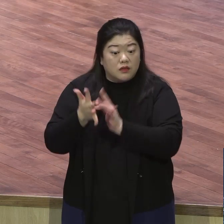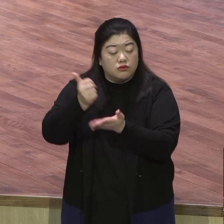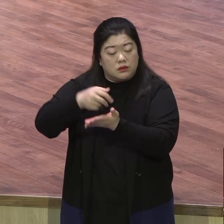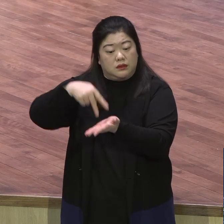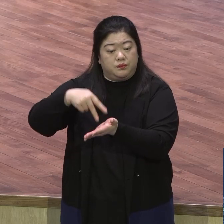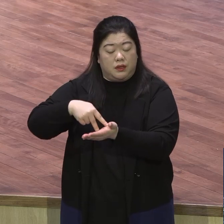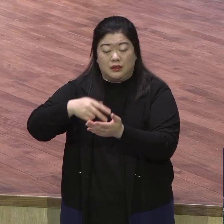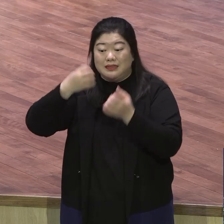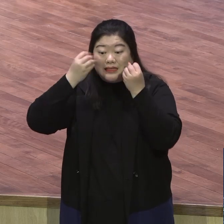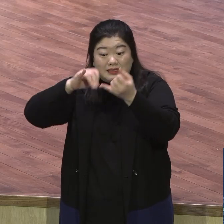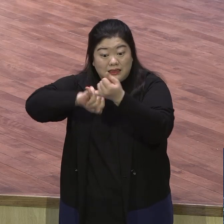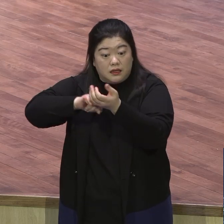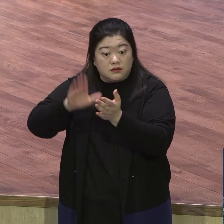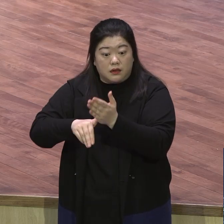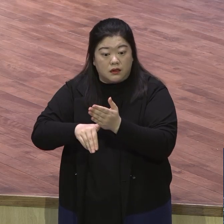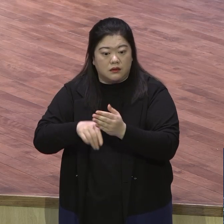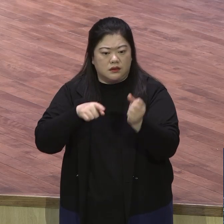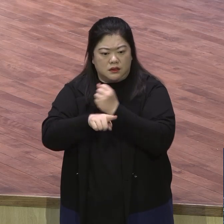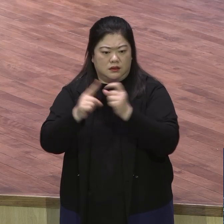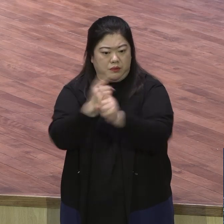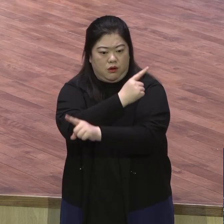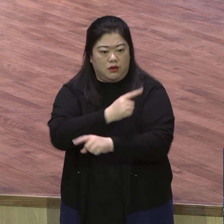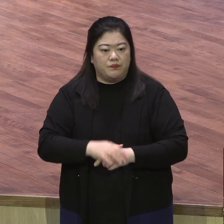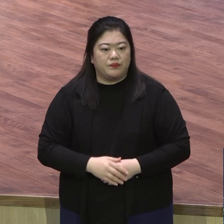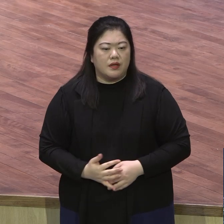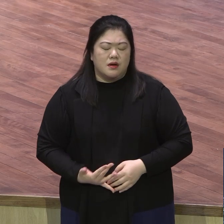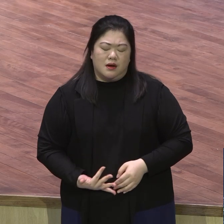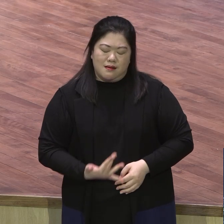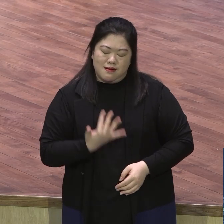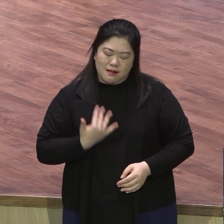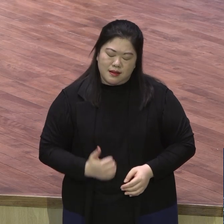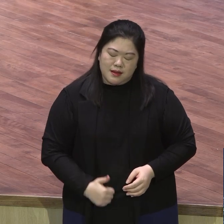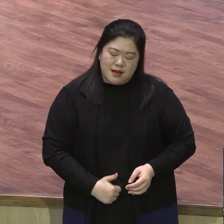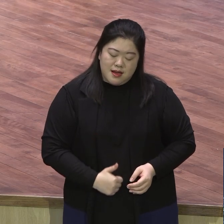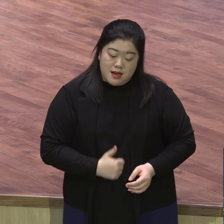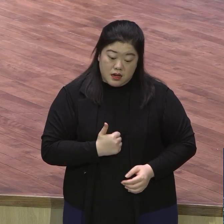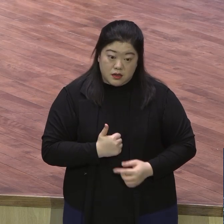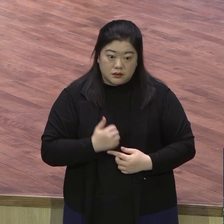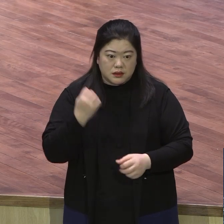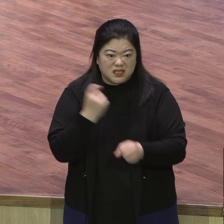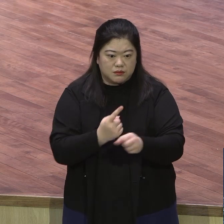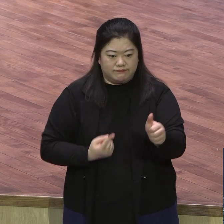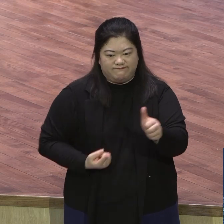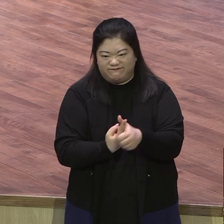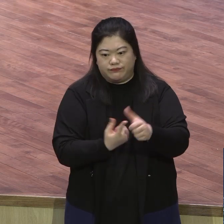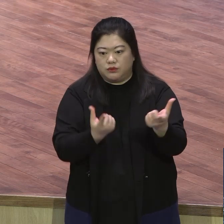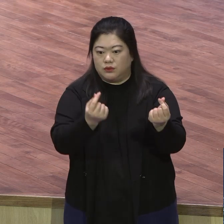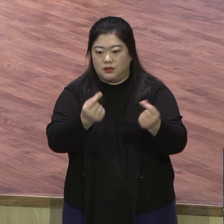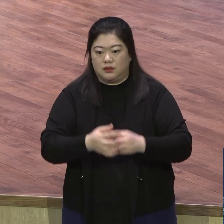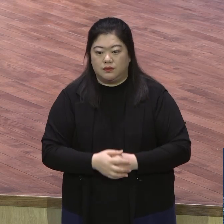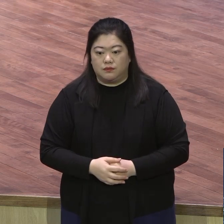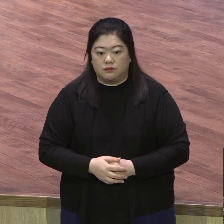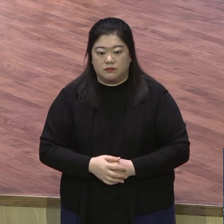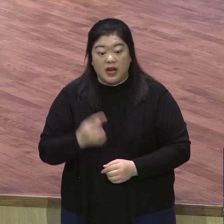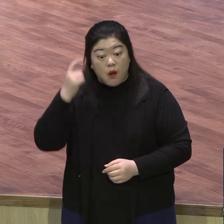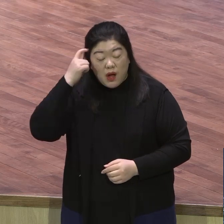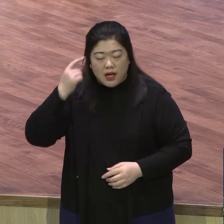이미 죽였다는 그렇죠. 막 분노하고 막 그냥 화를 내면 속에는